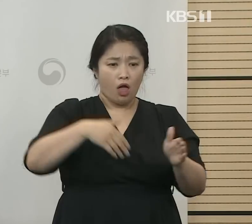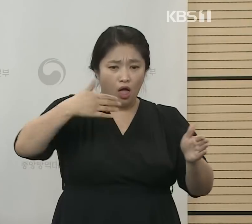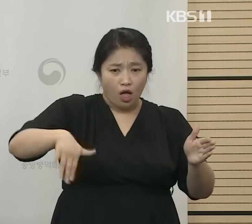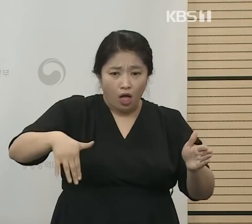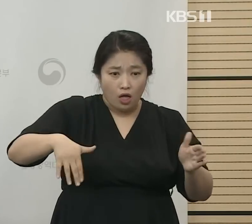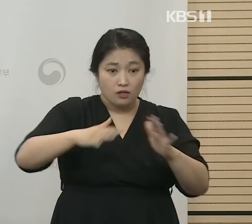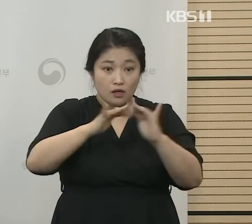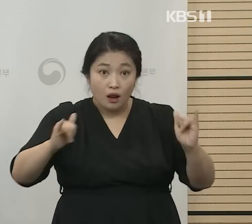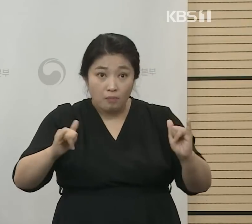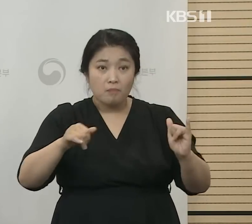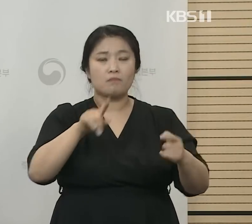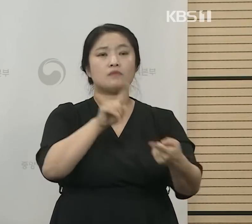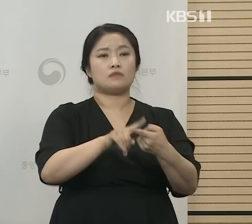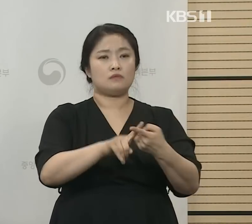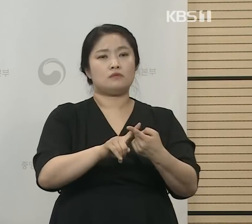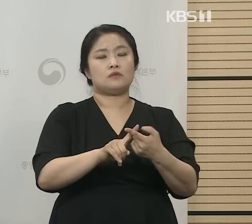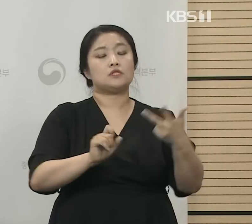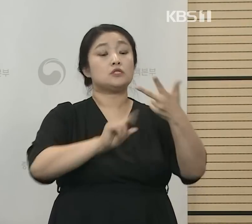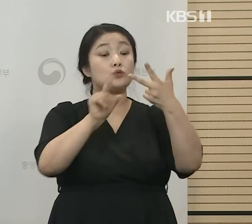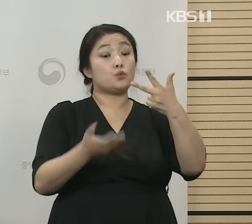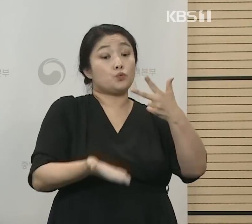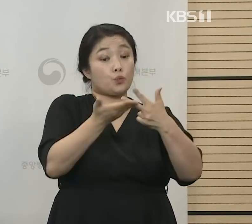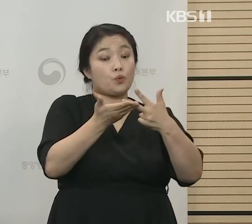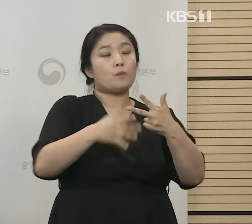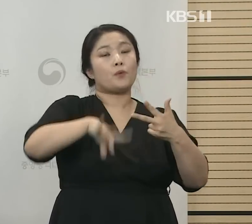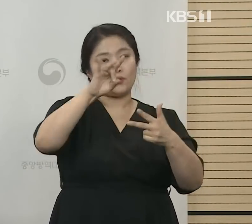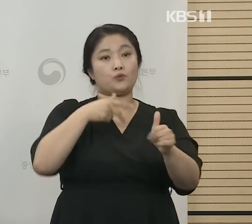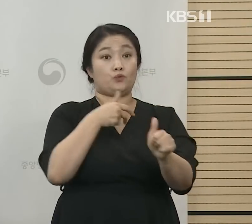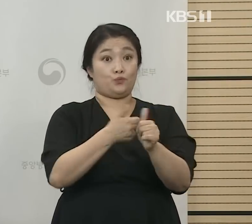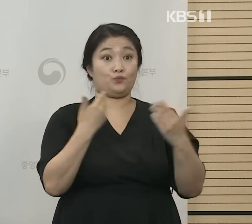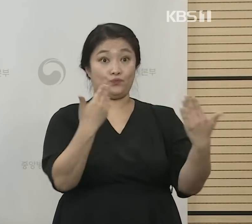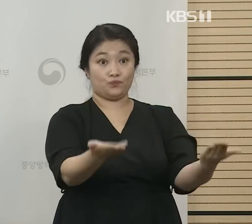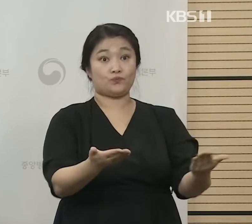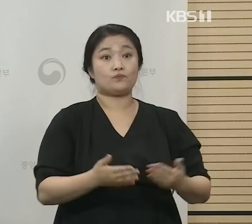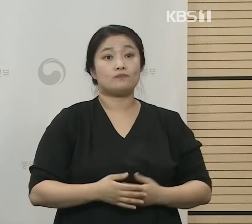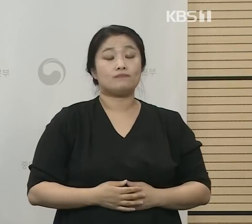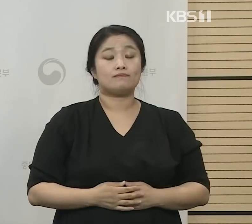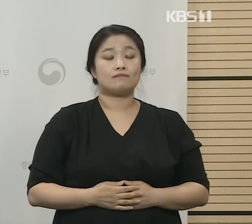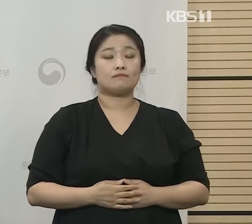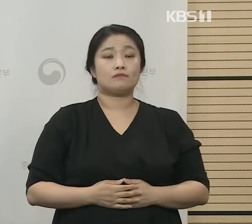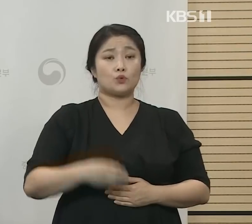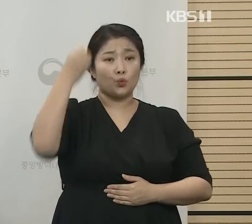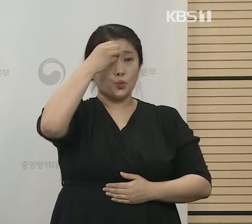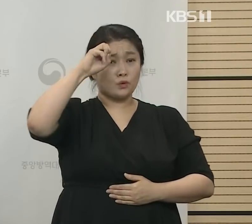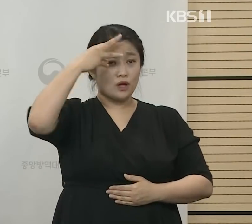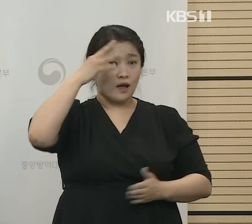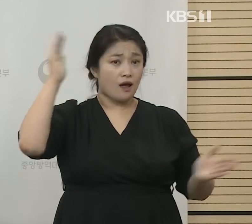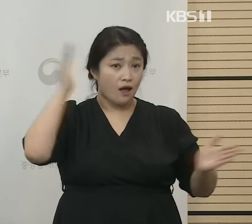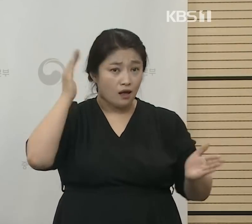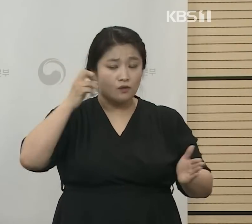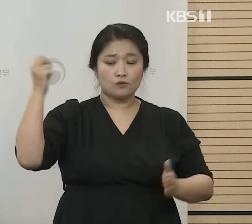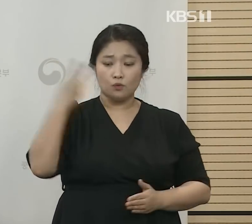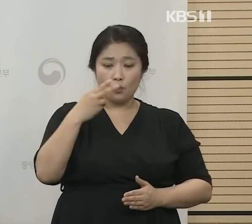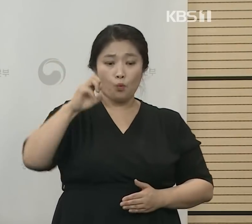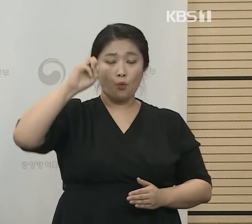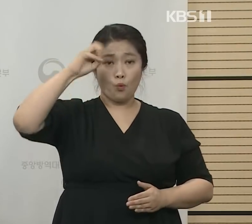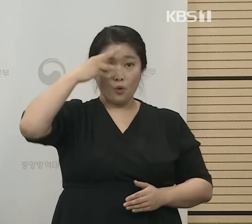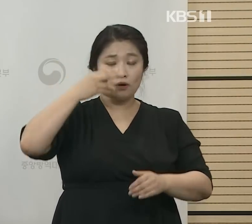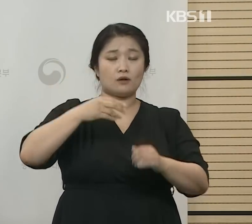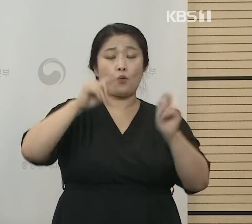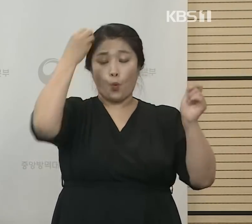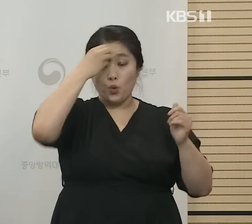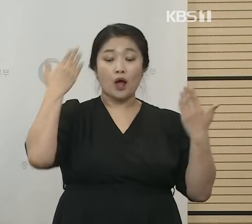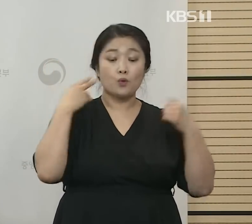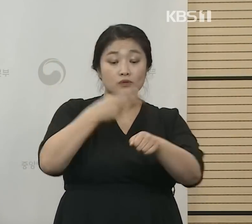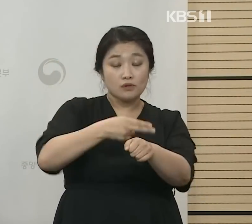않았던 미접종자에 대해서도 7월 초에 우선 접종을 실시합니다. 고등학교 3학년 학생 그리고 고등학교